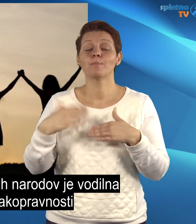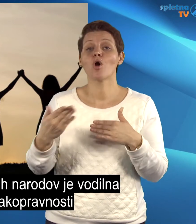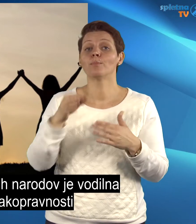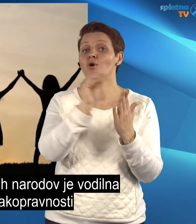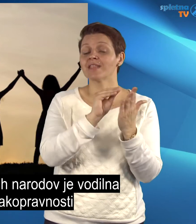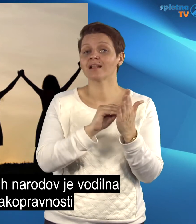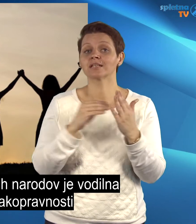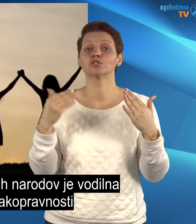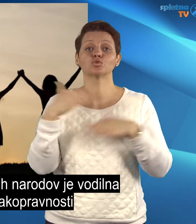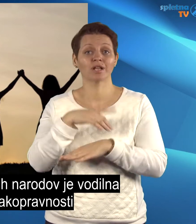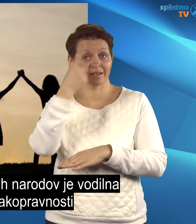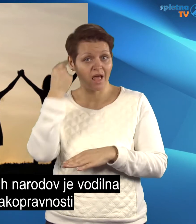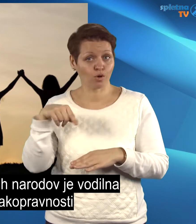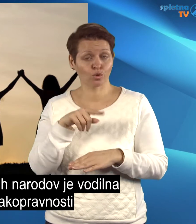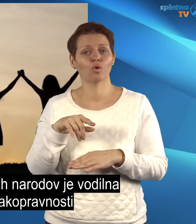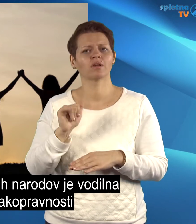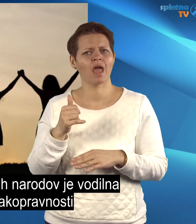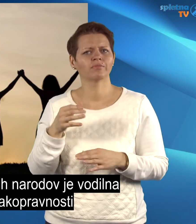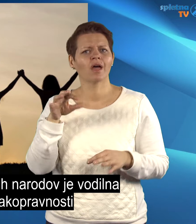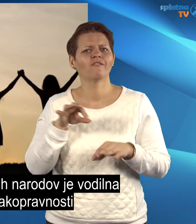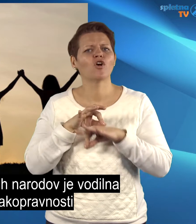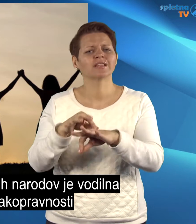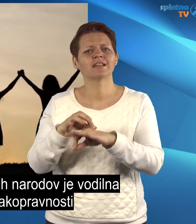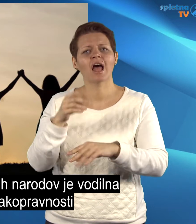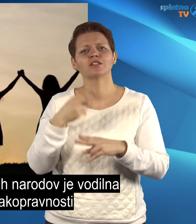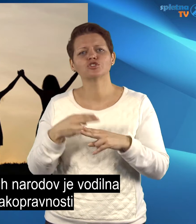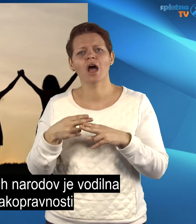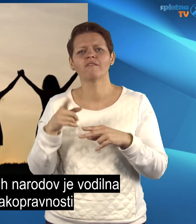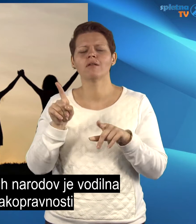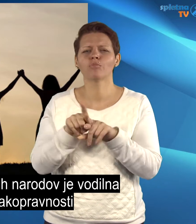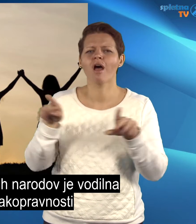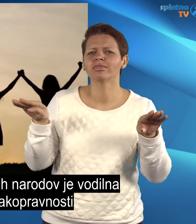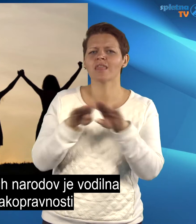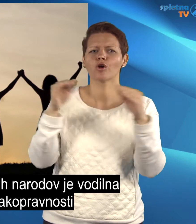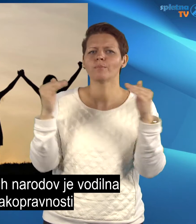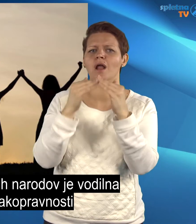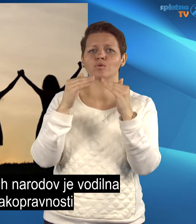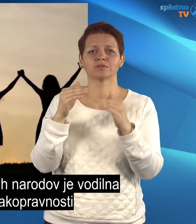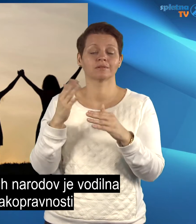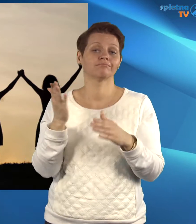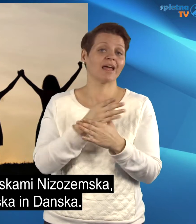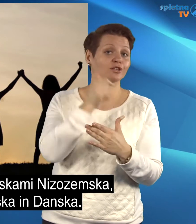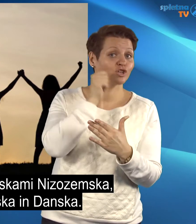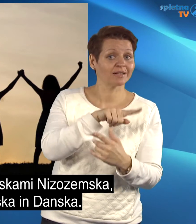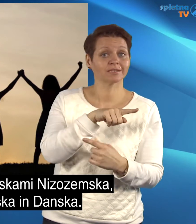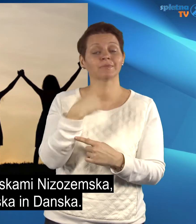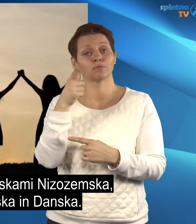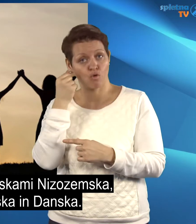Po podatkih Združenih narodov je vodilna država po enakopravnosti med moškimi in ženskami Nizozemska, sledita